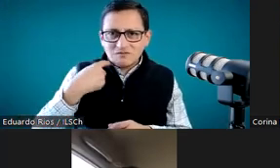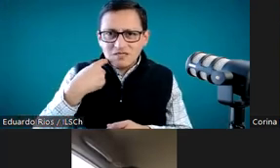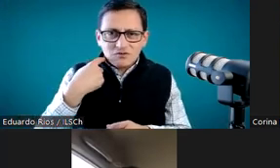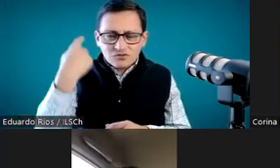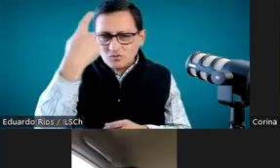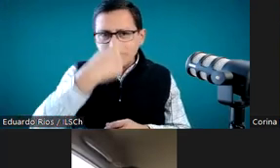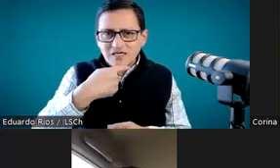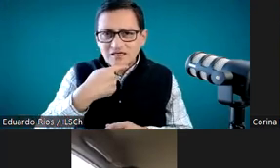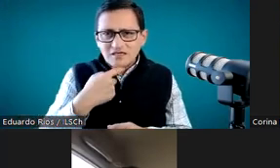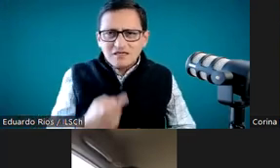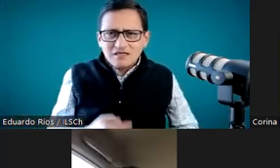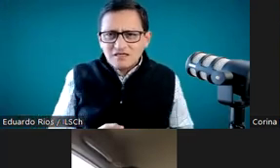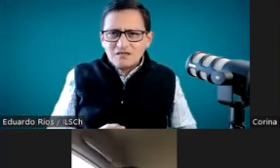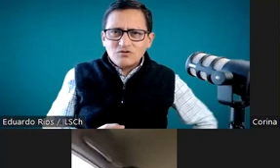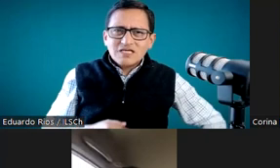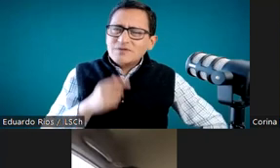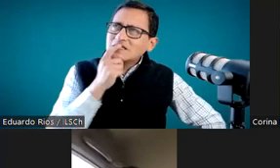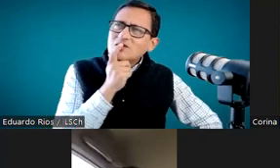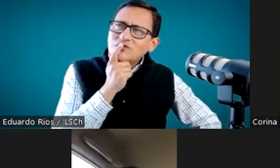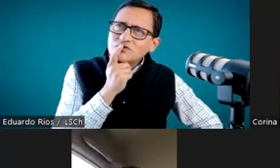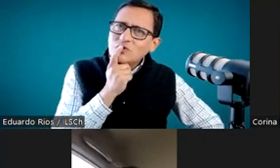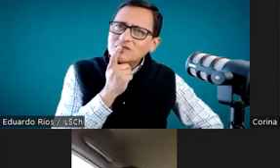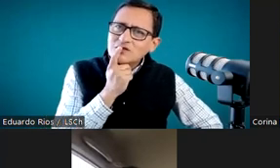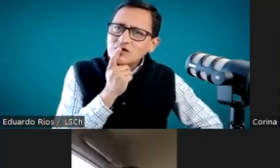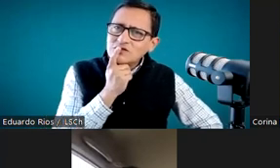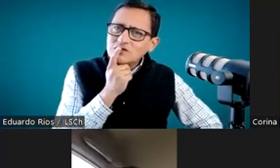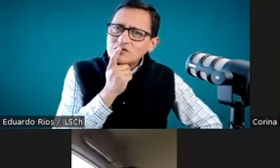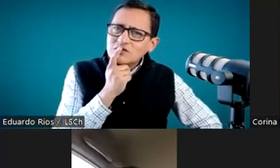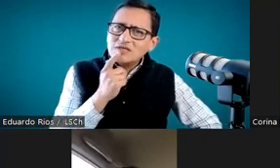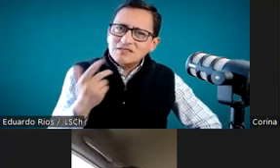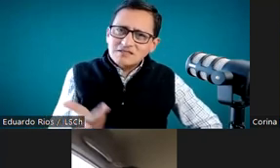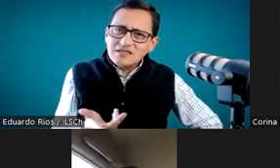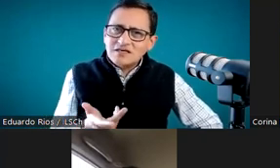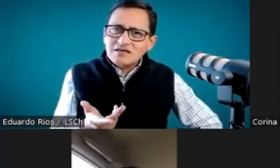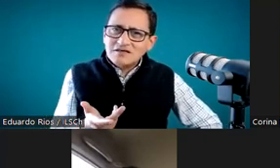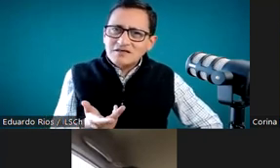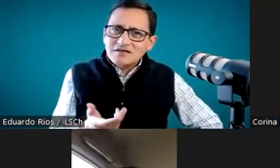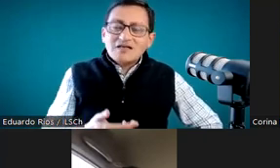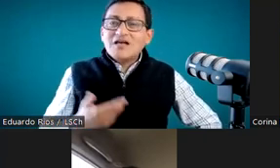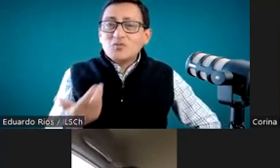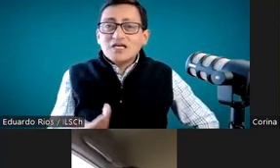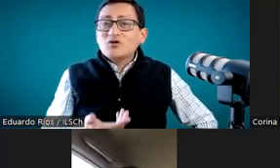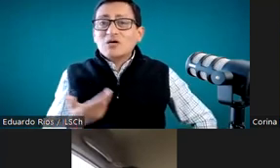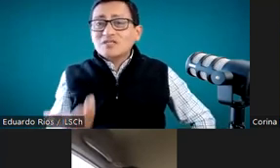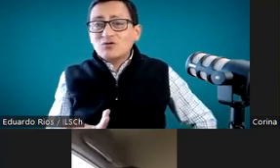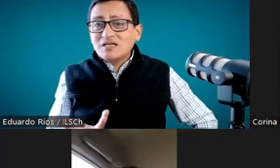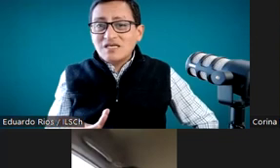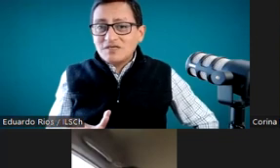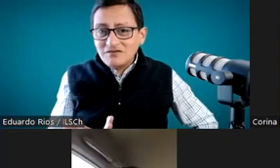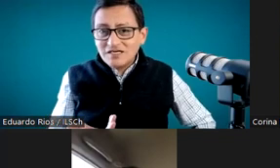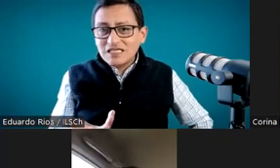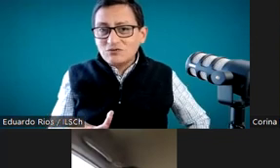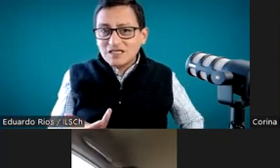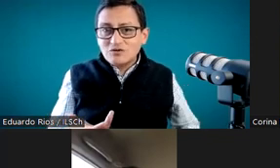con su mímica, y uno se queda pensando, el profesor no me enseñó eso, no me sé esa seña. Claro, porque no está usando una